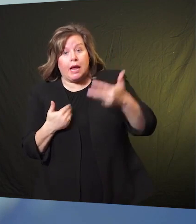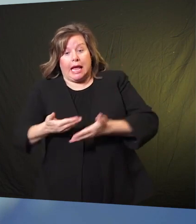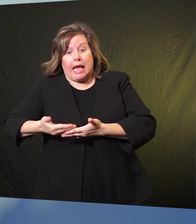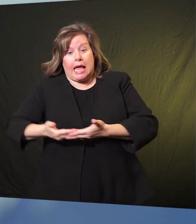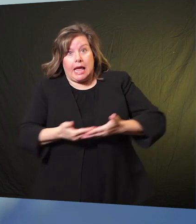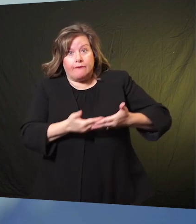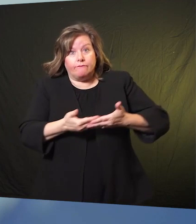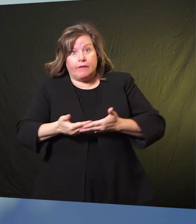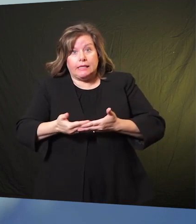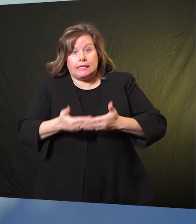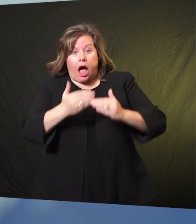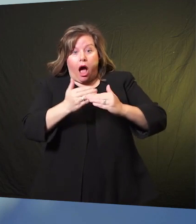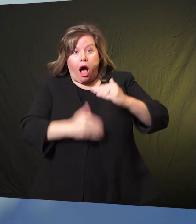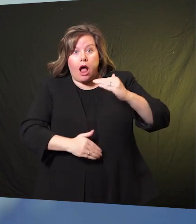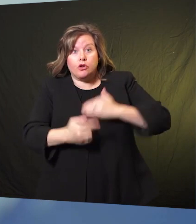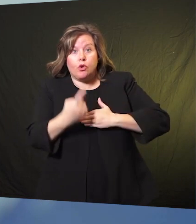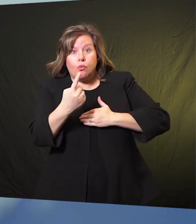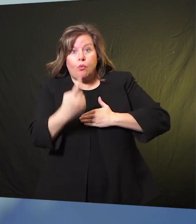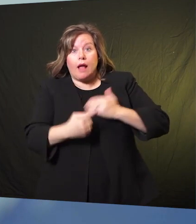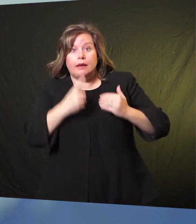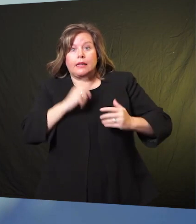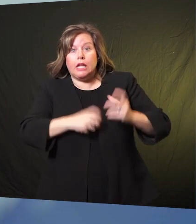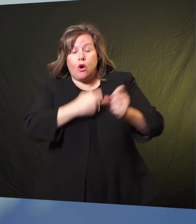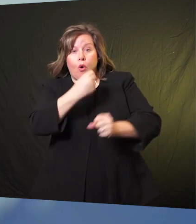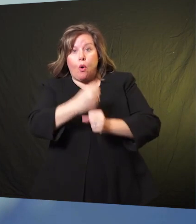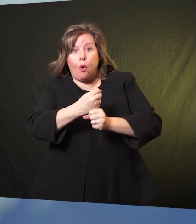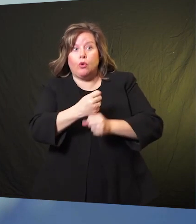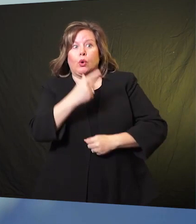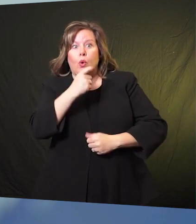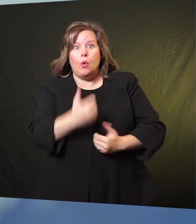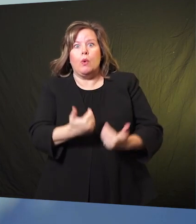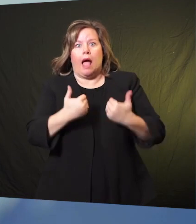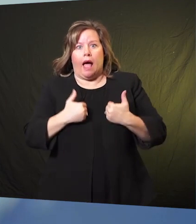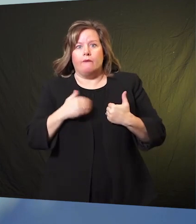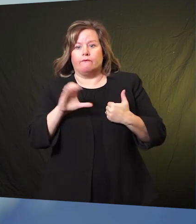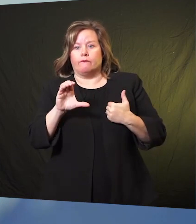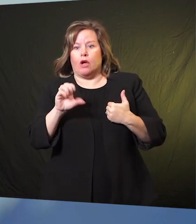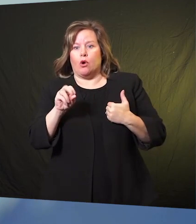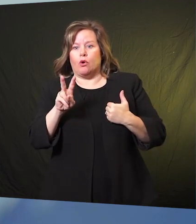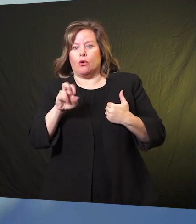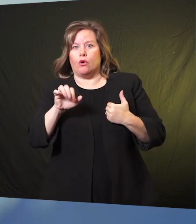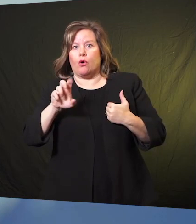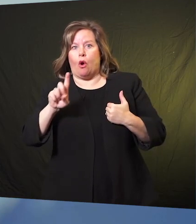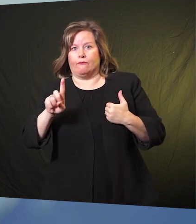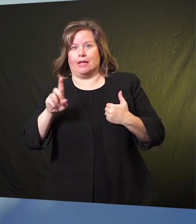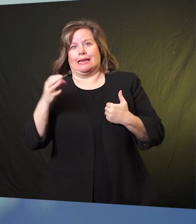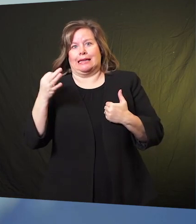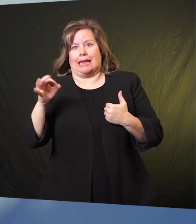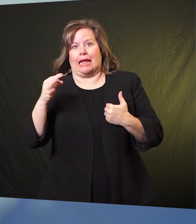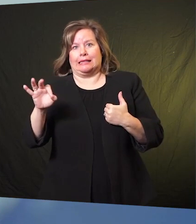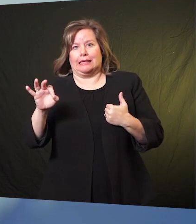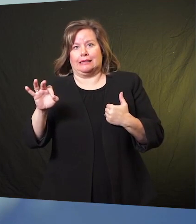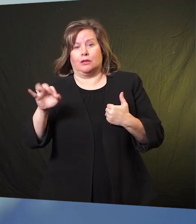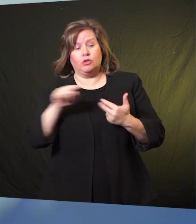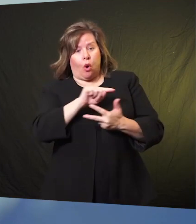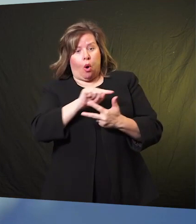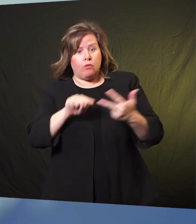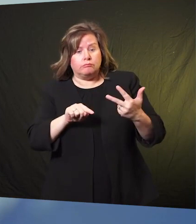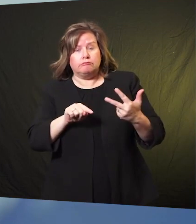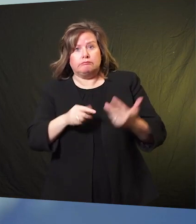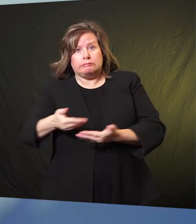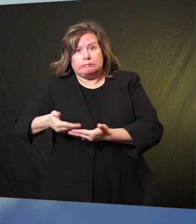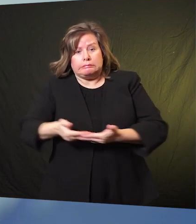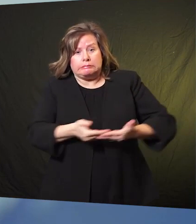y para darles un ejemplo de eso aprendí a esta mañana que tenemos tres bebés tres niños menores de un año que están